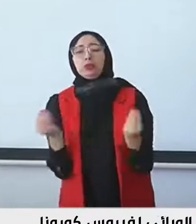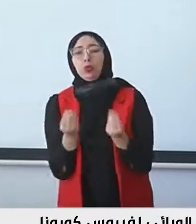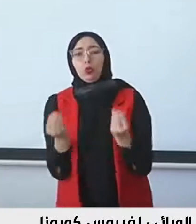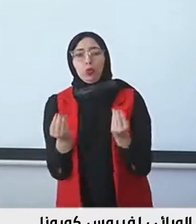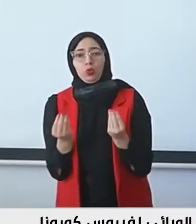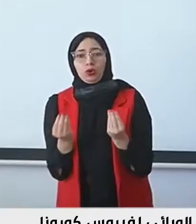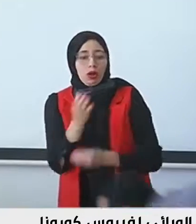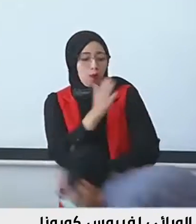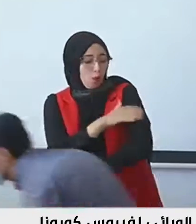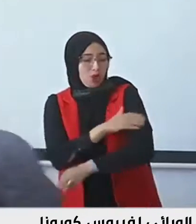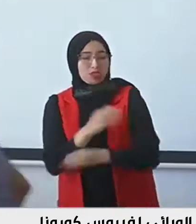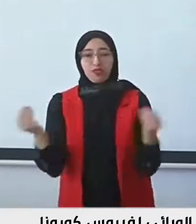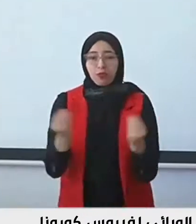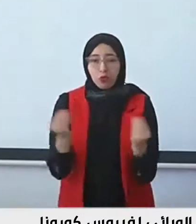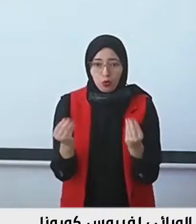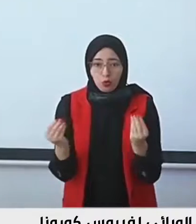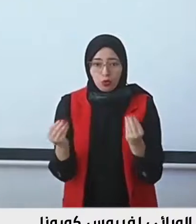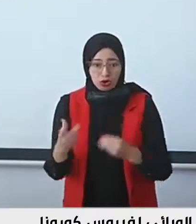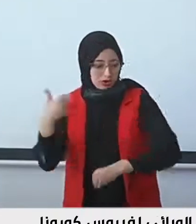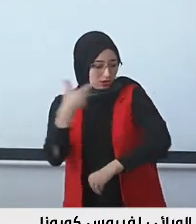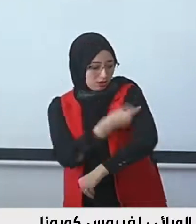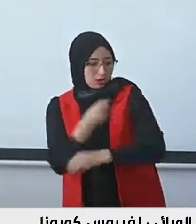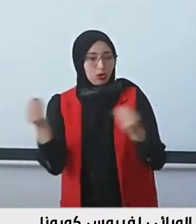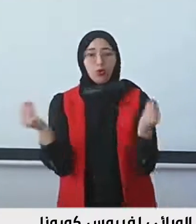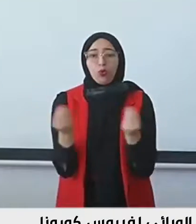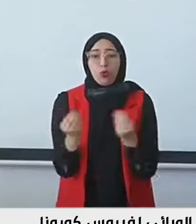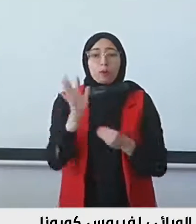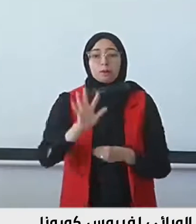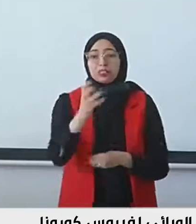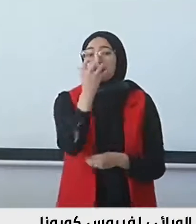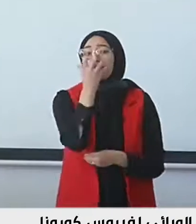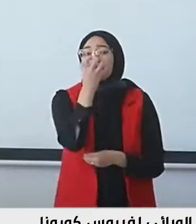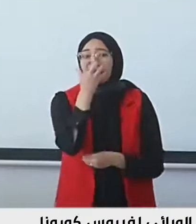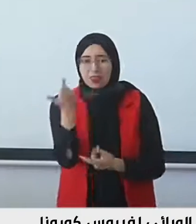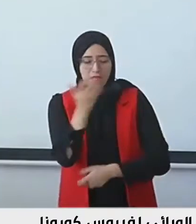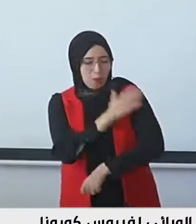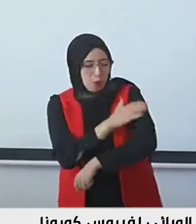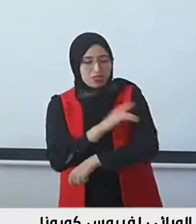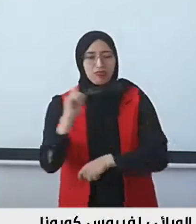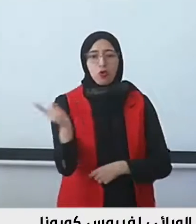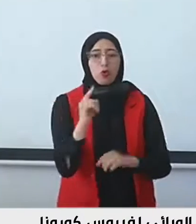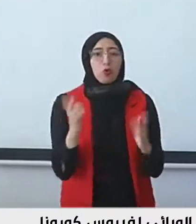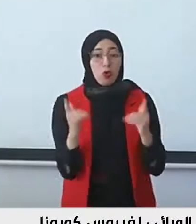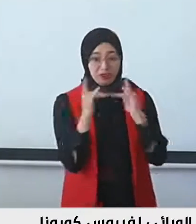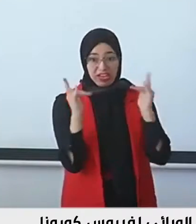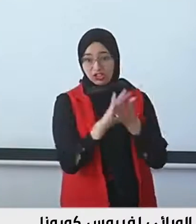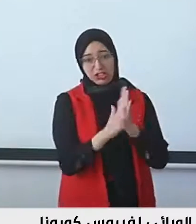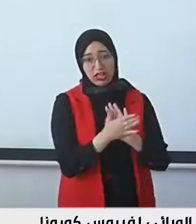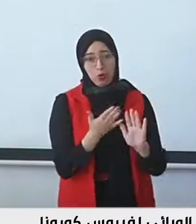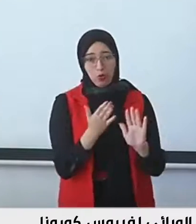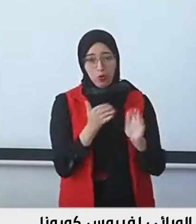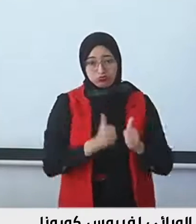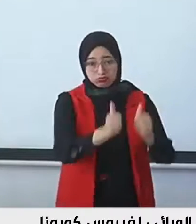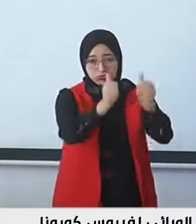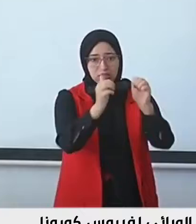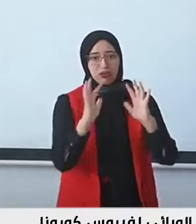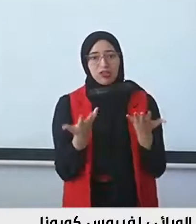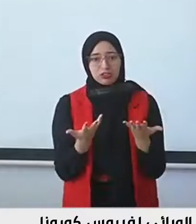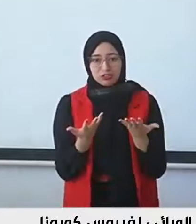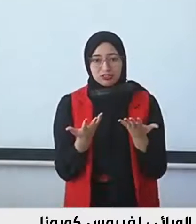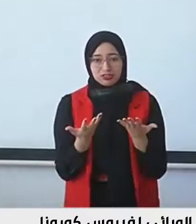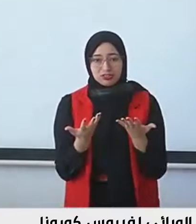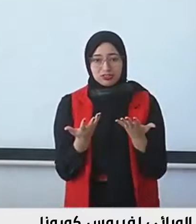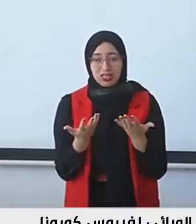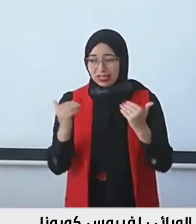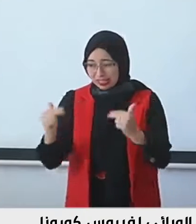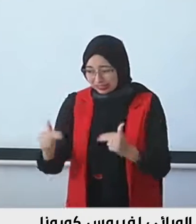الإنعاش، يلزم ممرضين مختصين في الإنعاش، يلزم عمل، وهذا قد ما نزيدوا فيهم التطور